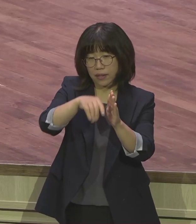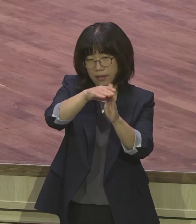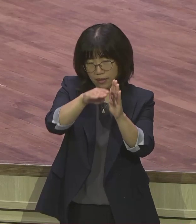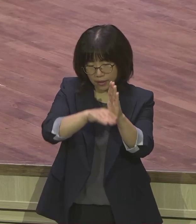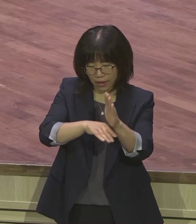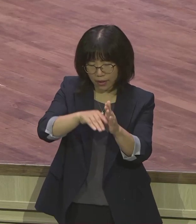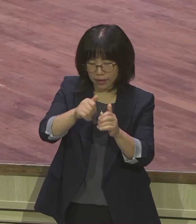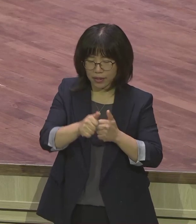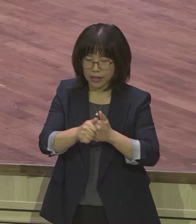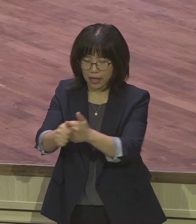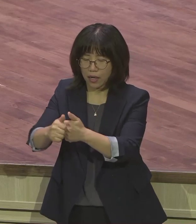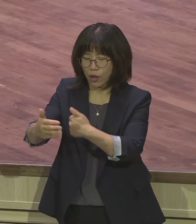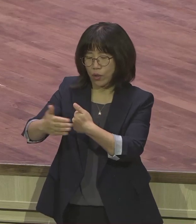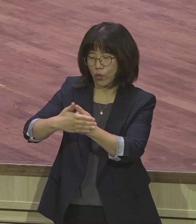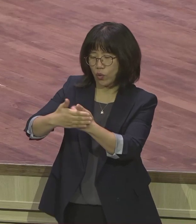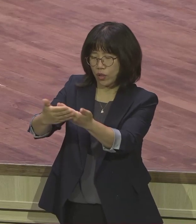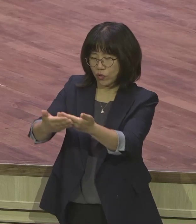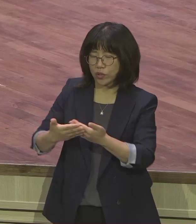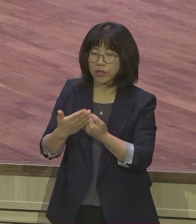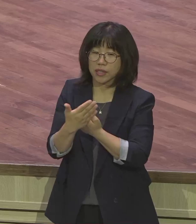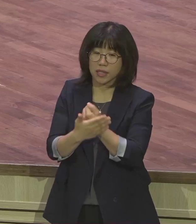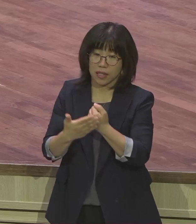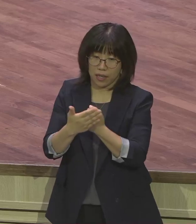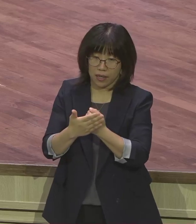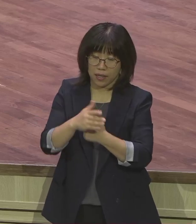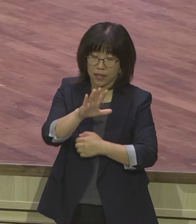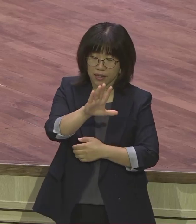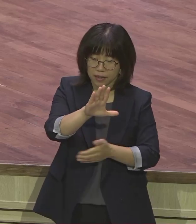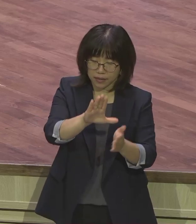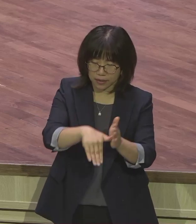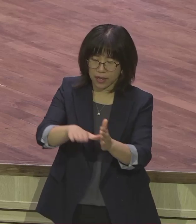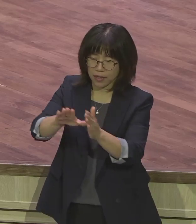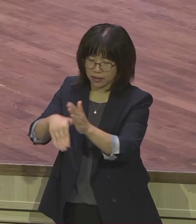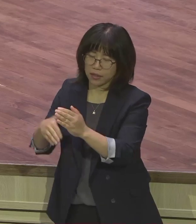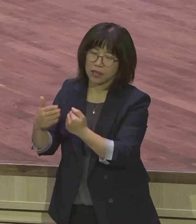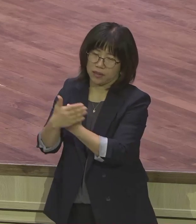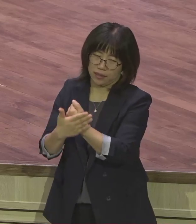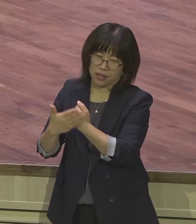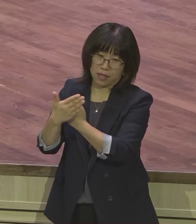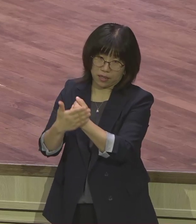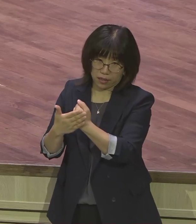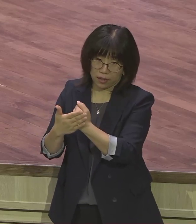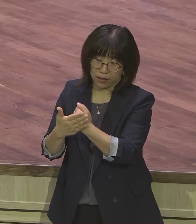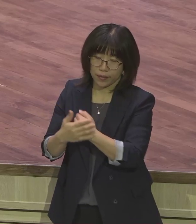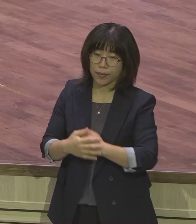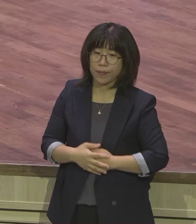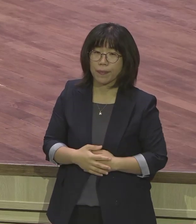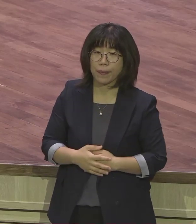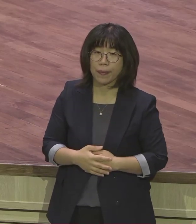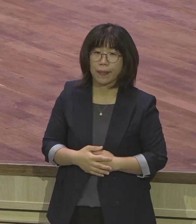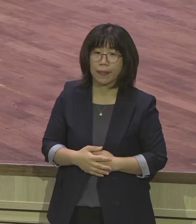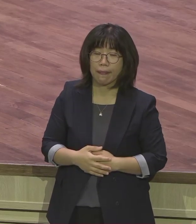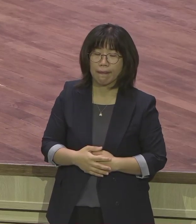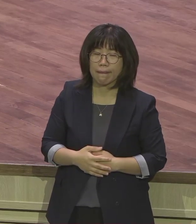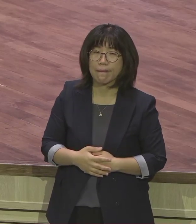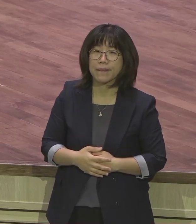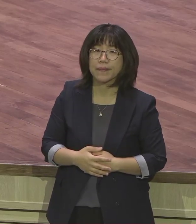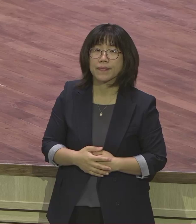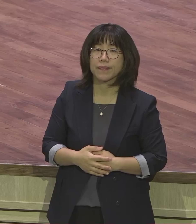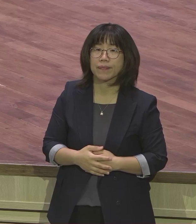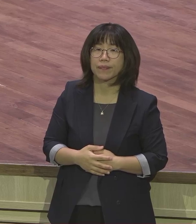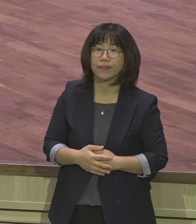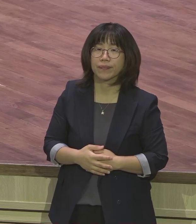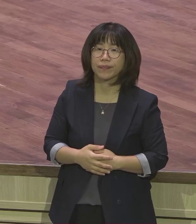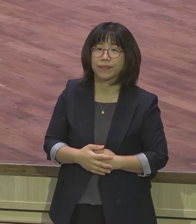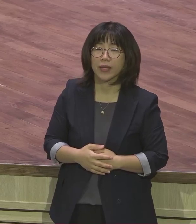은혜 그때그때 은혜를 주신다 여러분 분명한 은혜를 붙잡고 있다 하면 하나님께서 최고로 아름답고 멋있게